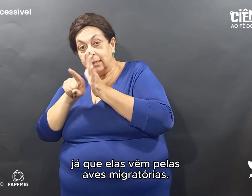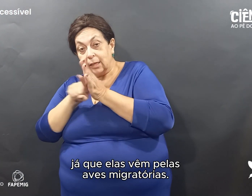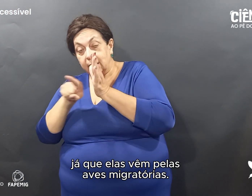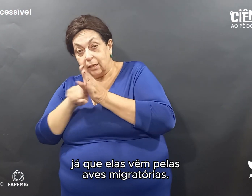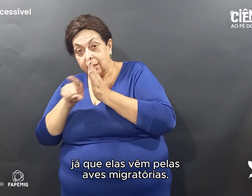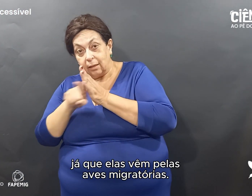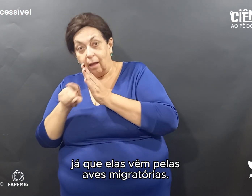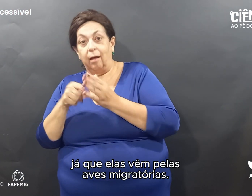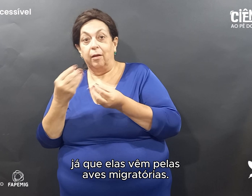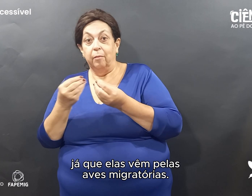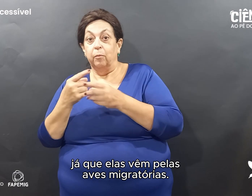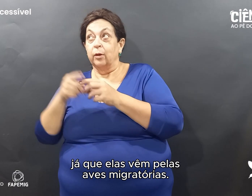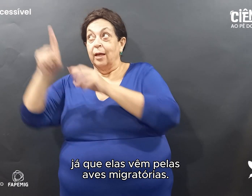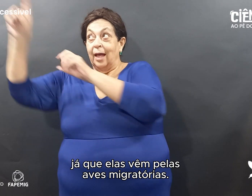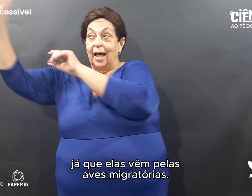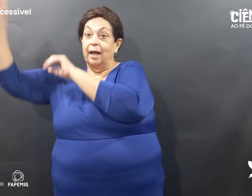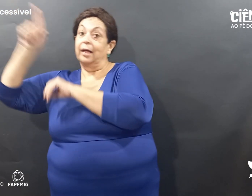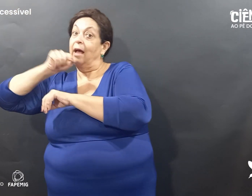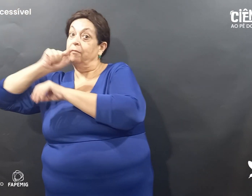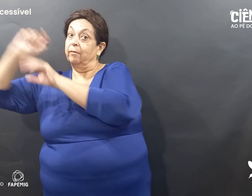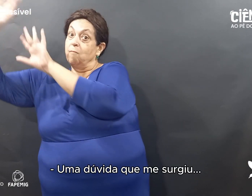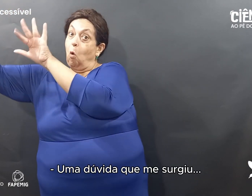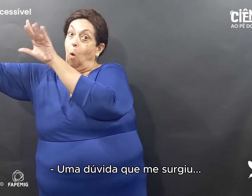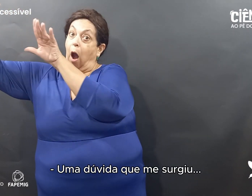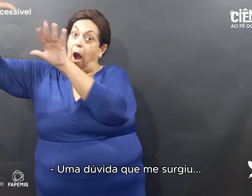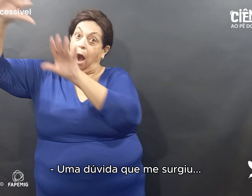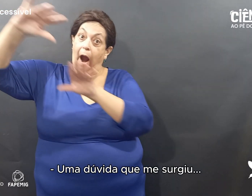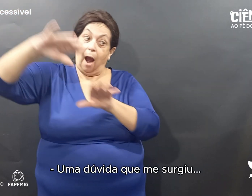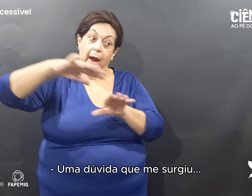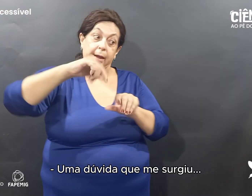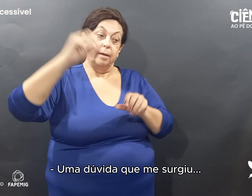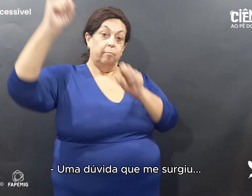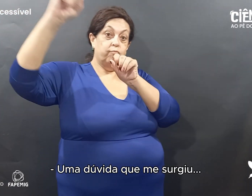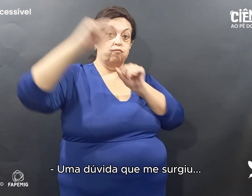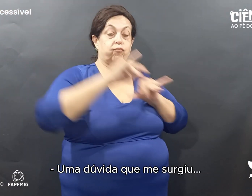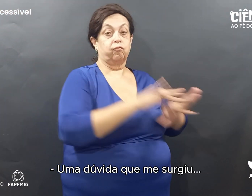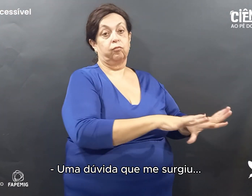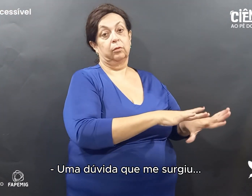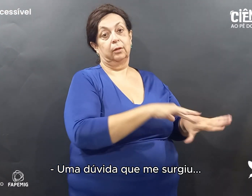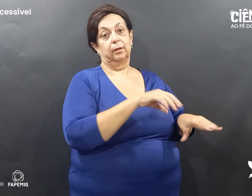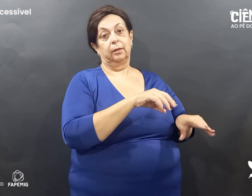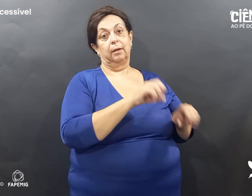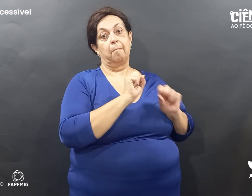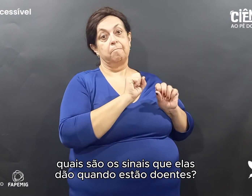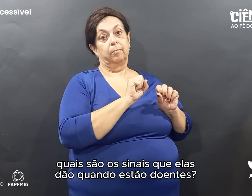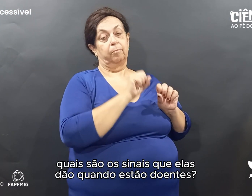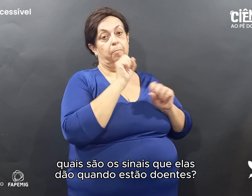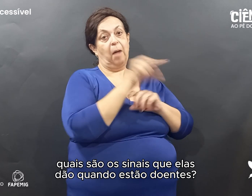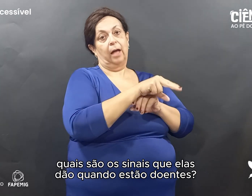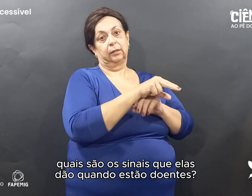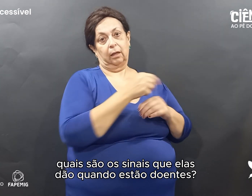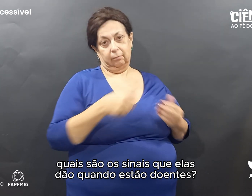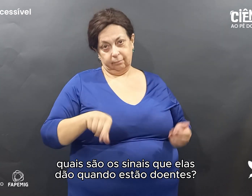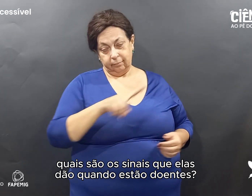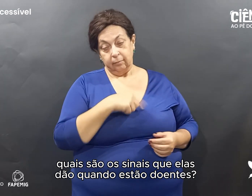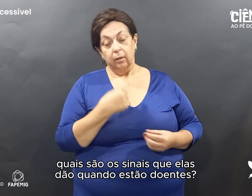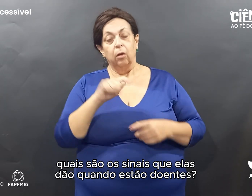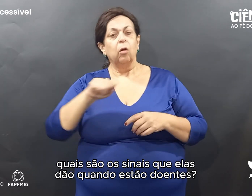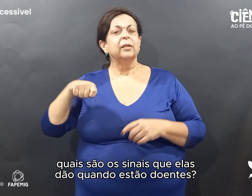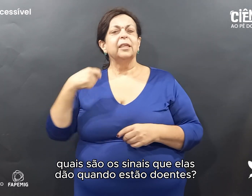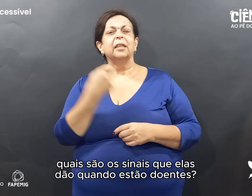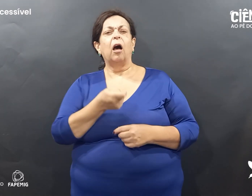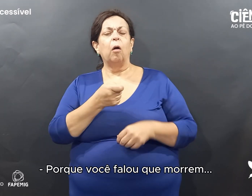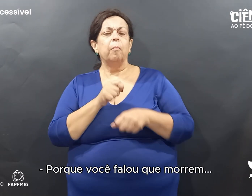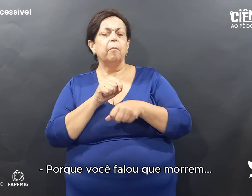que elas vêm pelas aves migratórias. Uma dúvida que me surgiu, quais são os sinais que elas dão quando